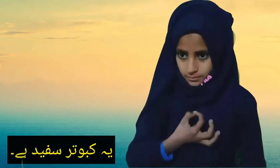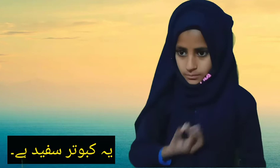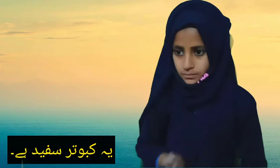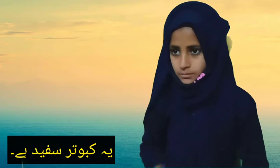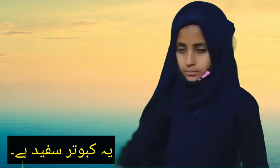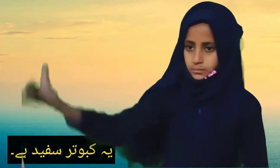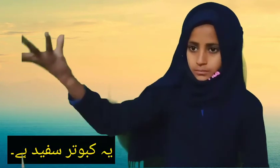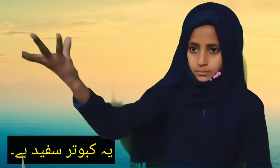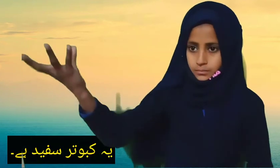कबूतर